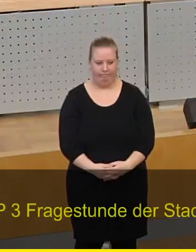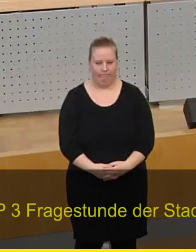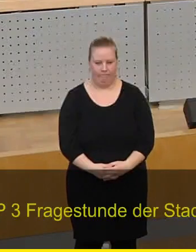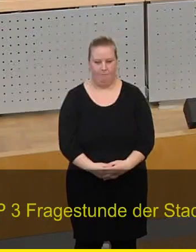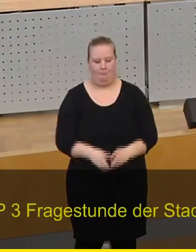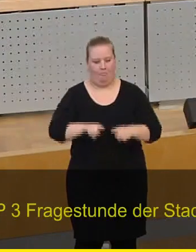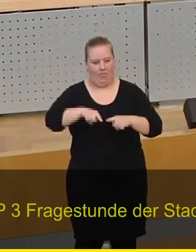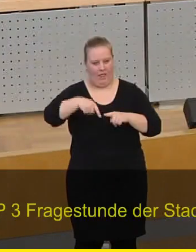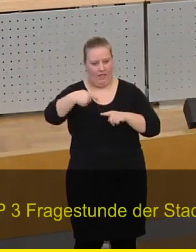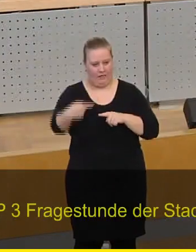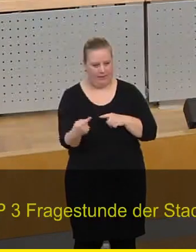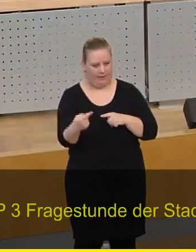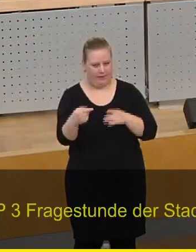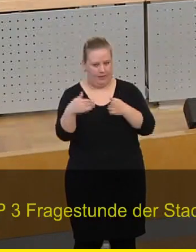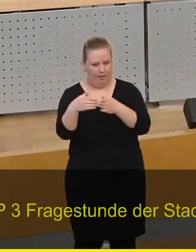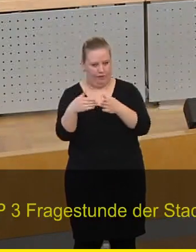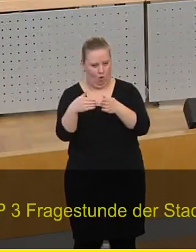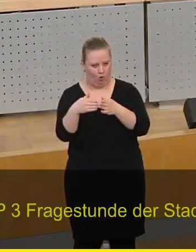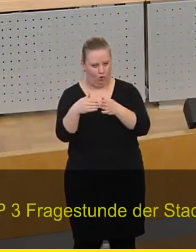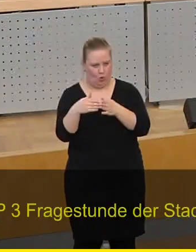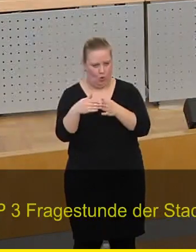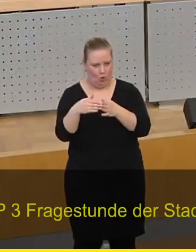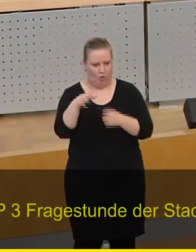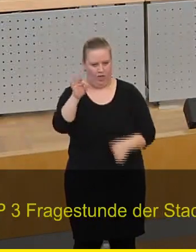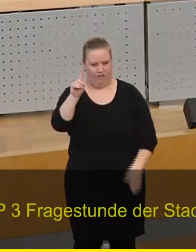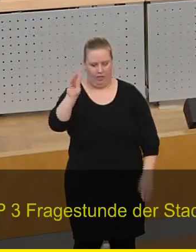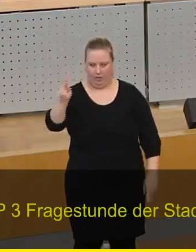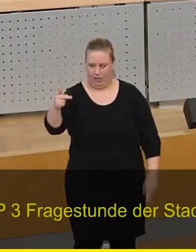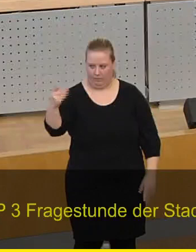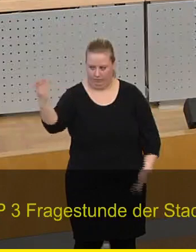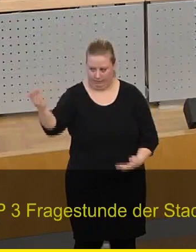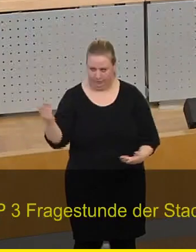Als nächste fragende Fraktion, FDP Freie Bürgerfraktion, Herr Fischer.